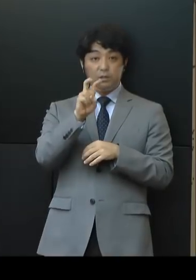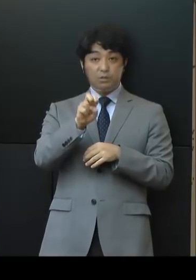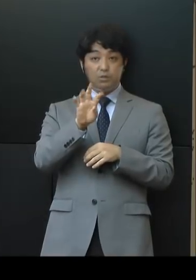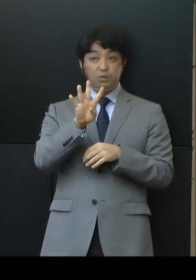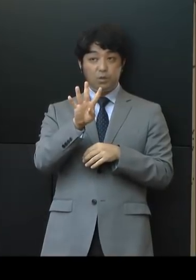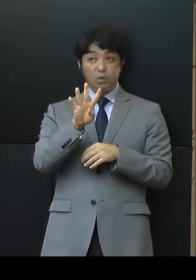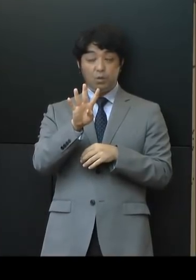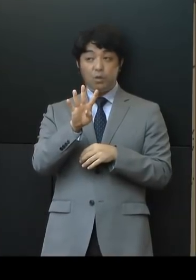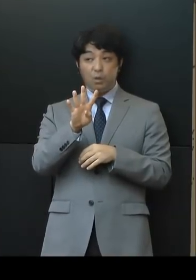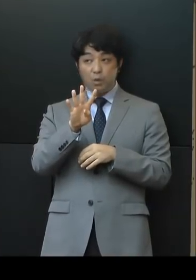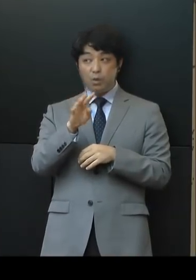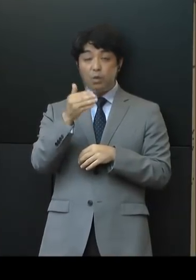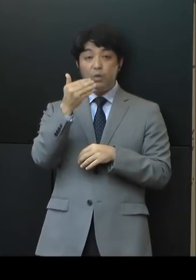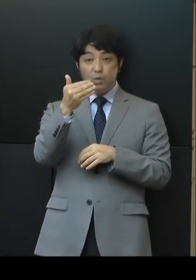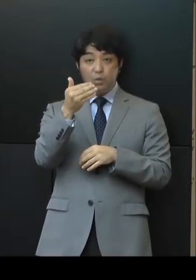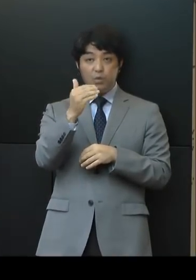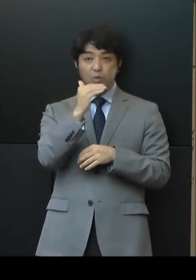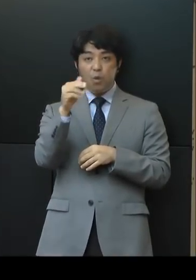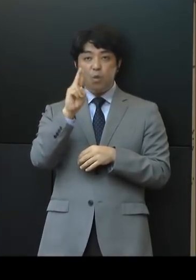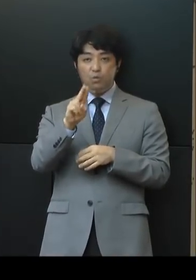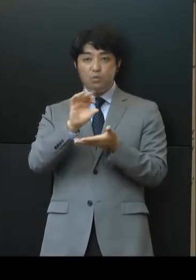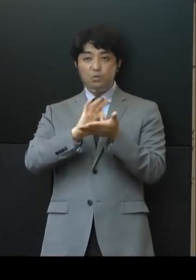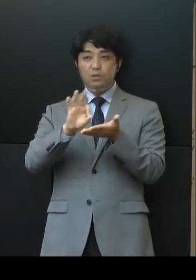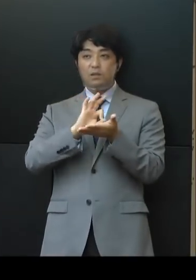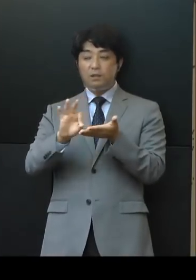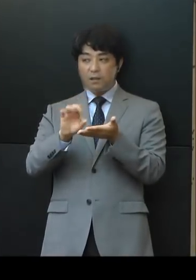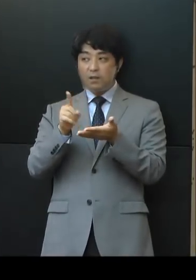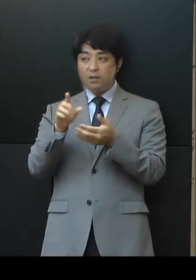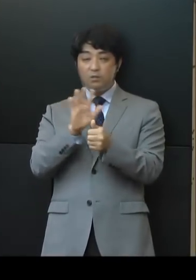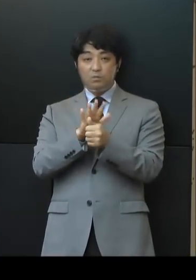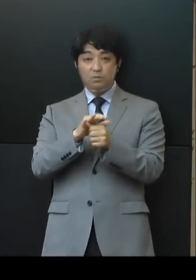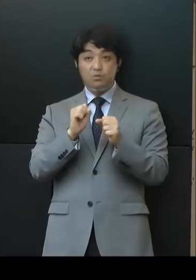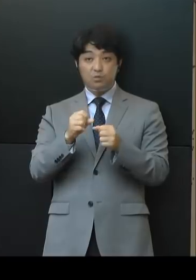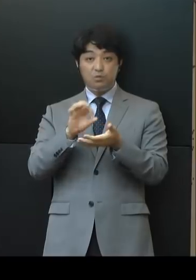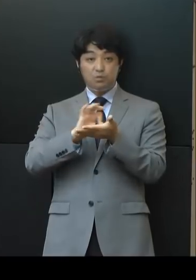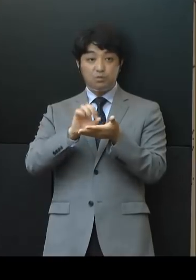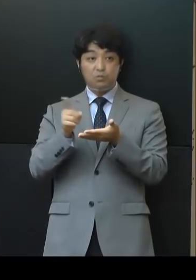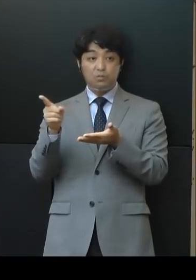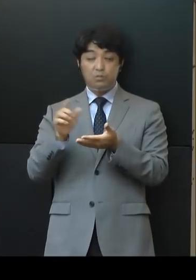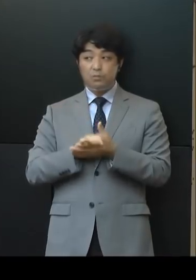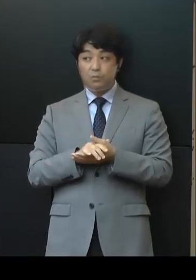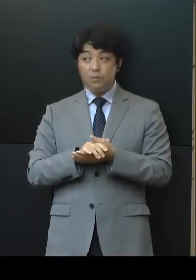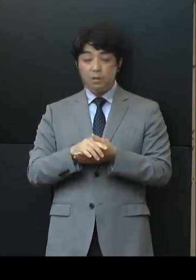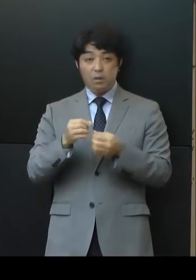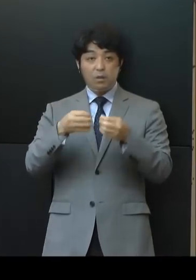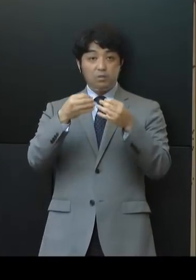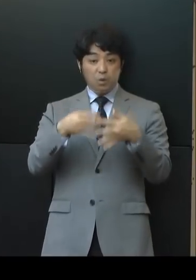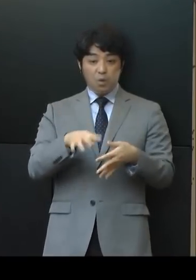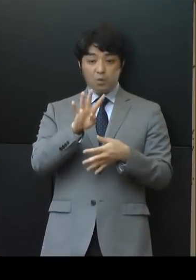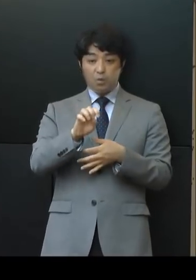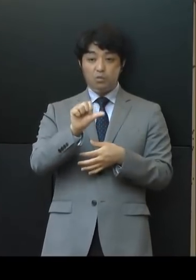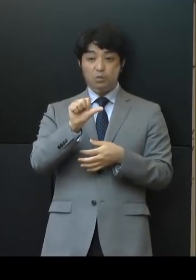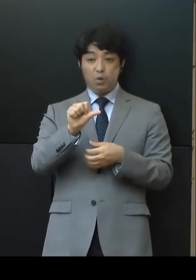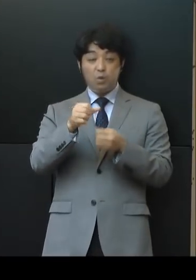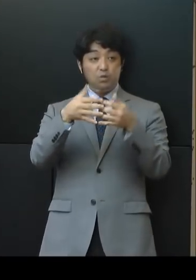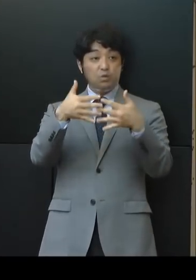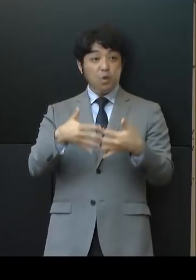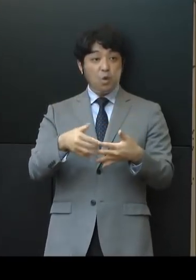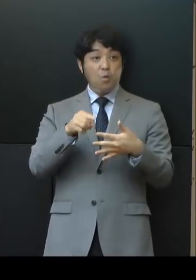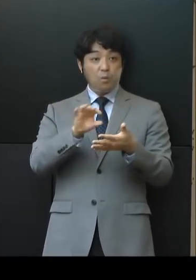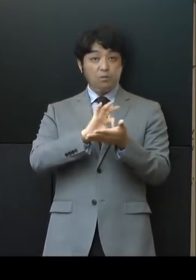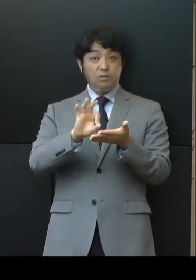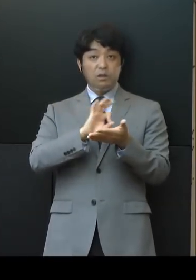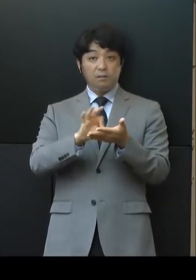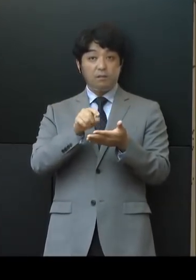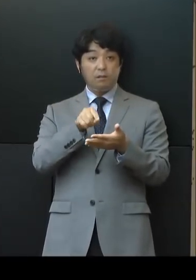です。今回、24条9項を使って、休業要請するという形なんですけども、より強い本当の45条を使った方が制限的には強い